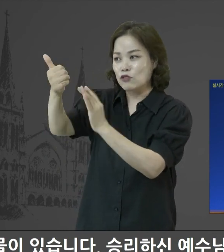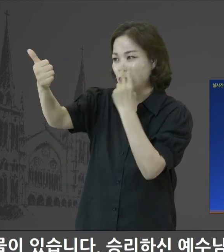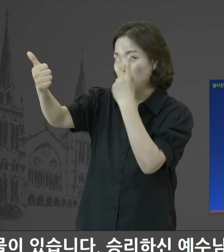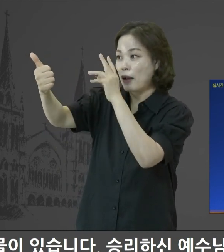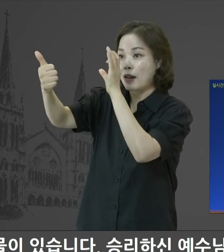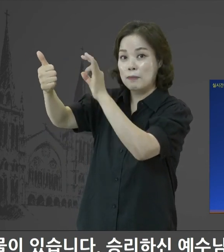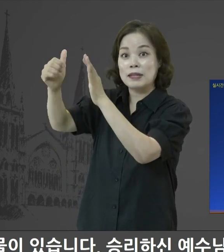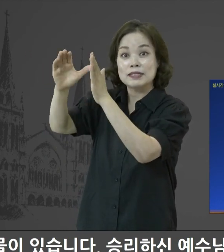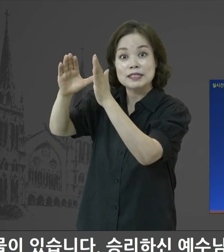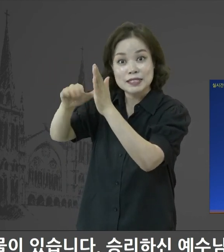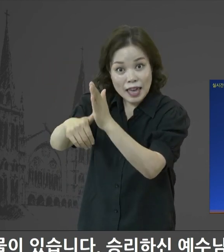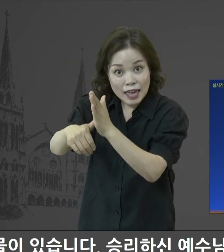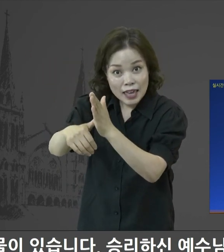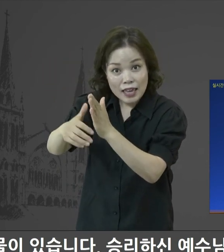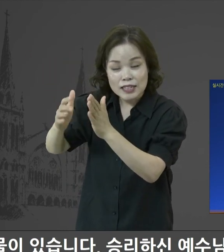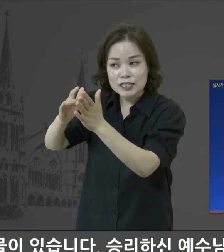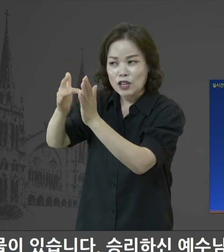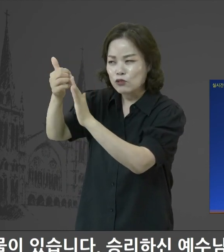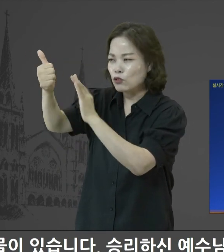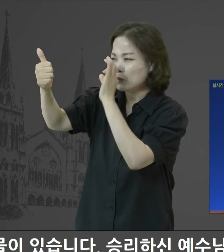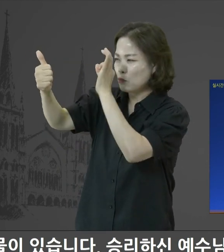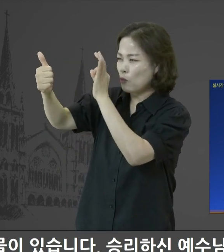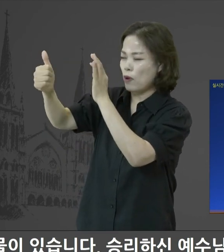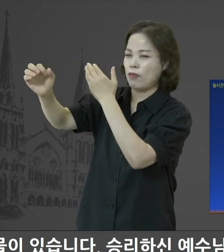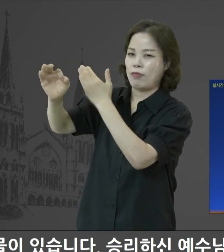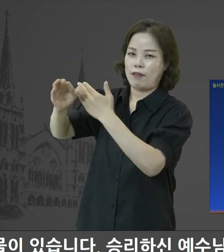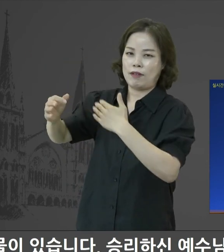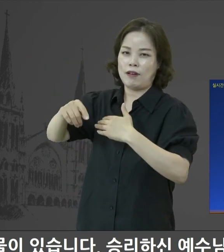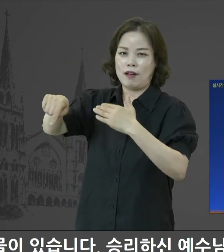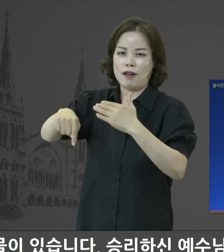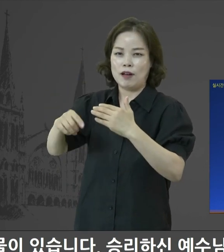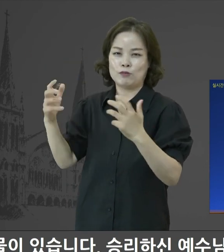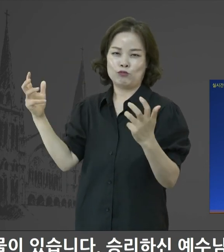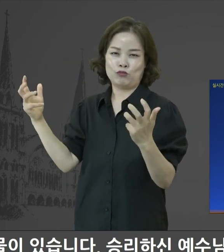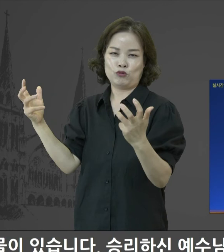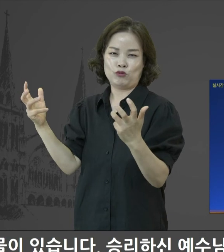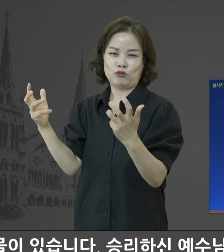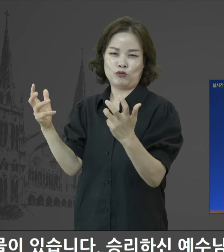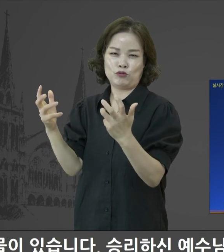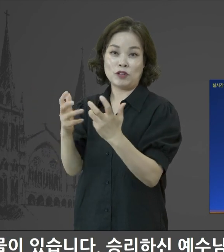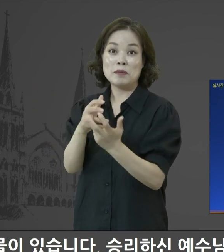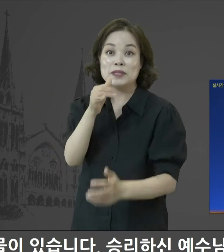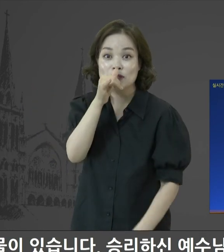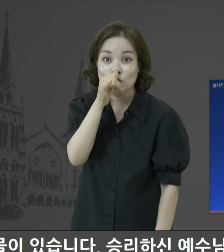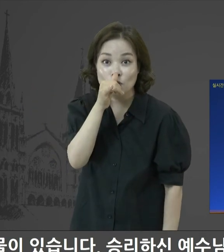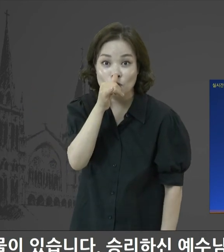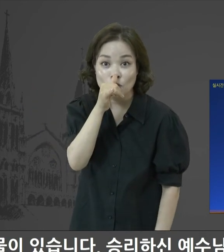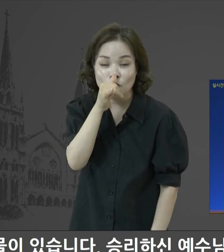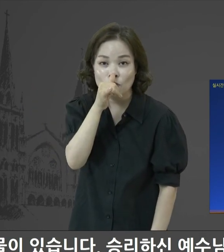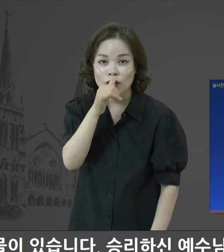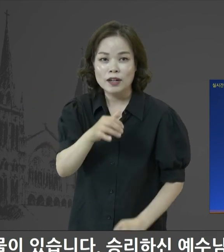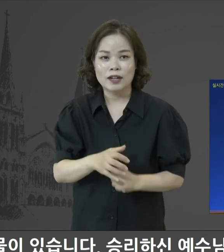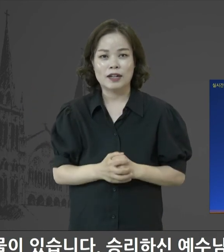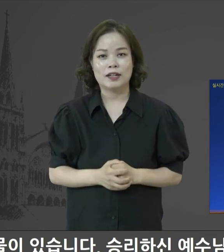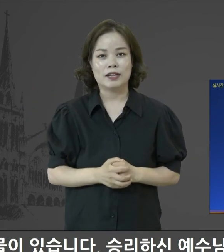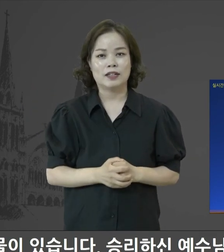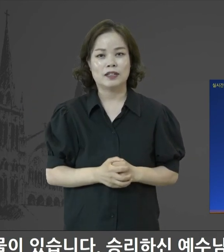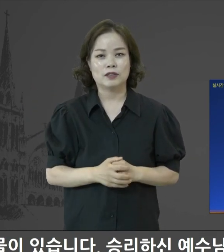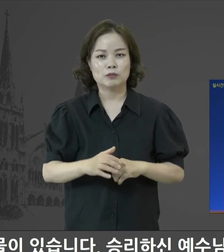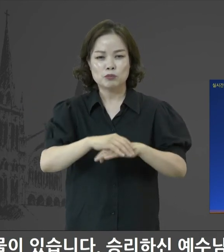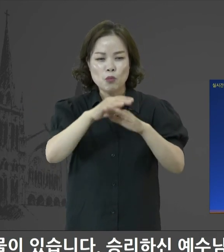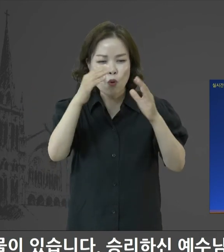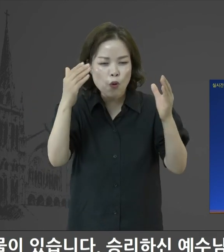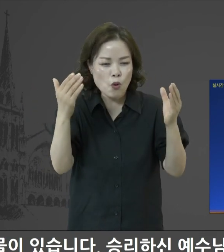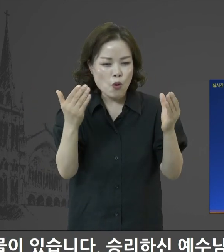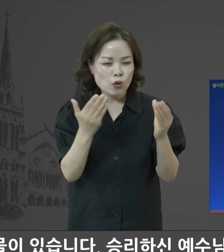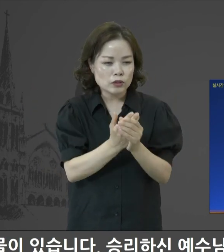때 그 승리하신 예수님 가운데 풍성함이 있습니다. 핍절을 이기는